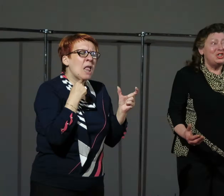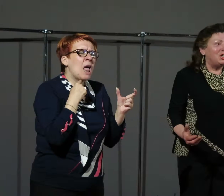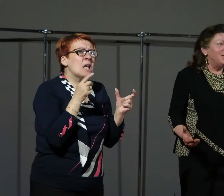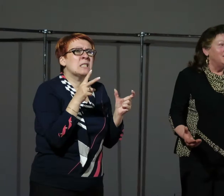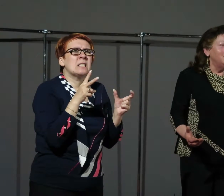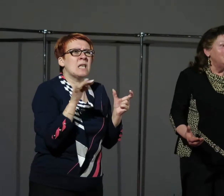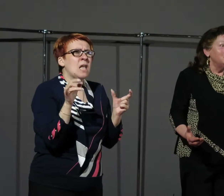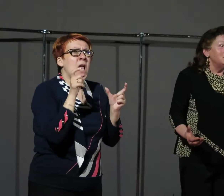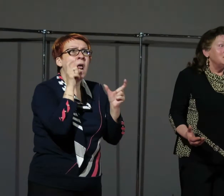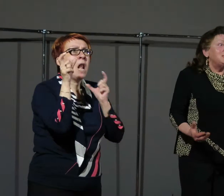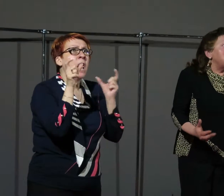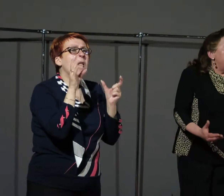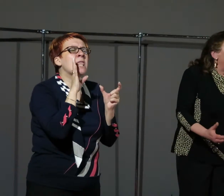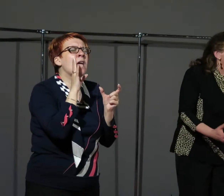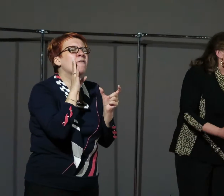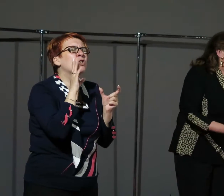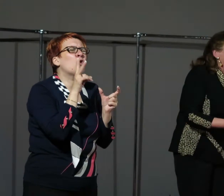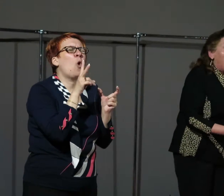Девчоночки